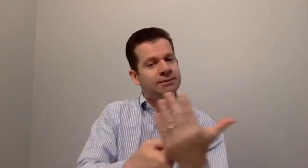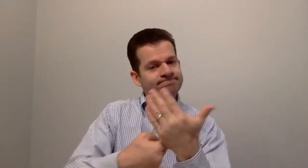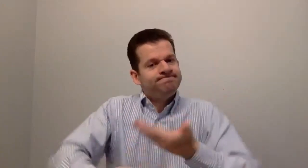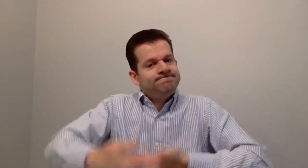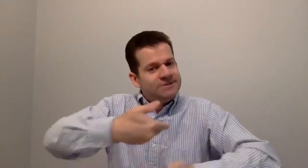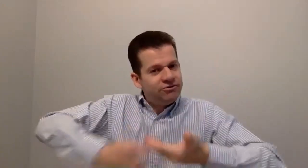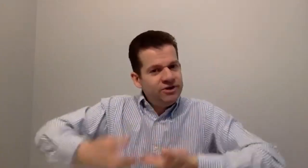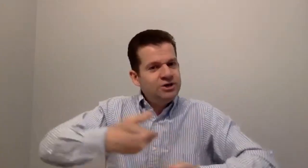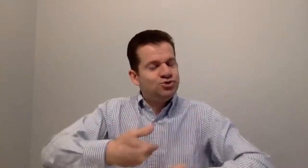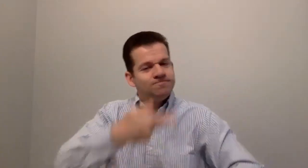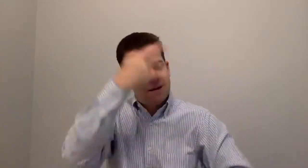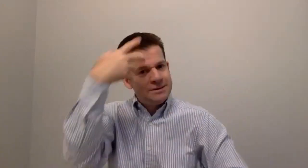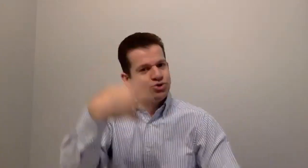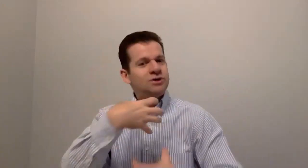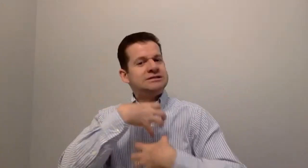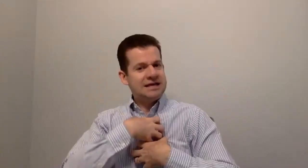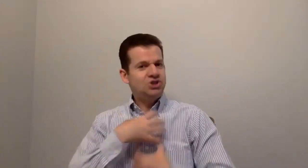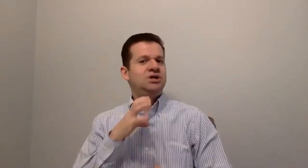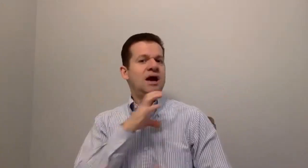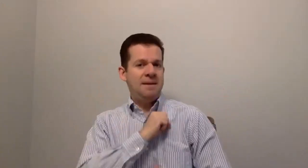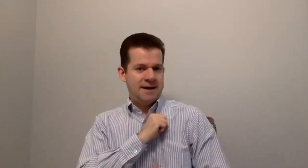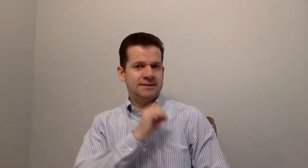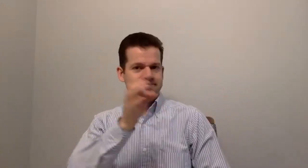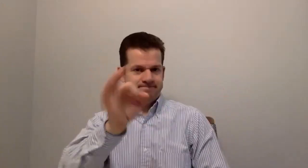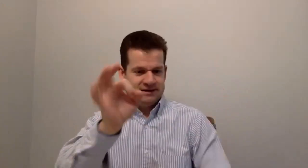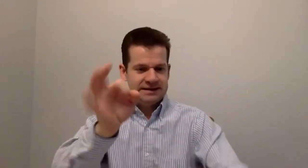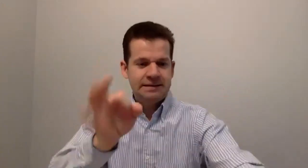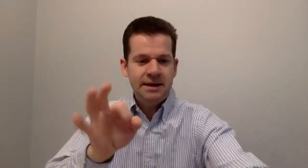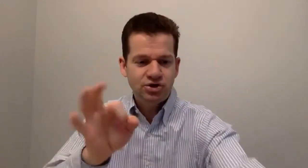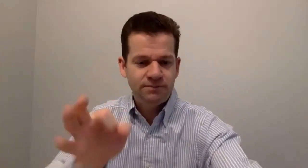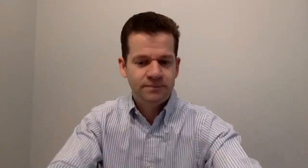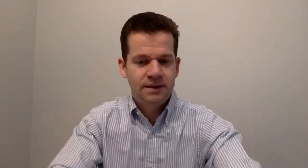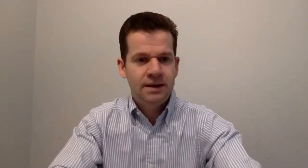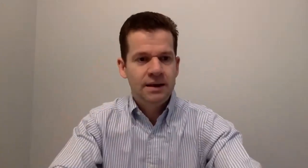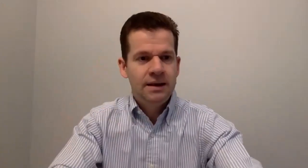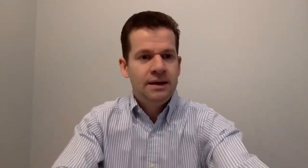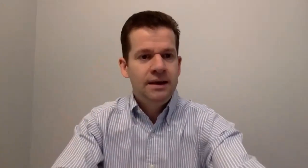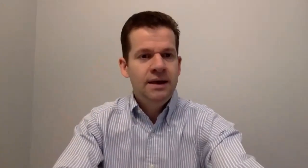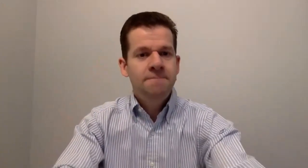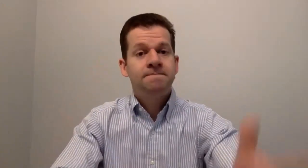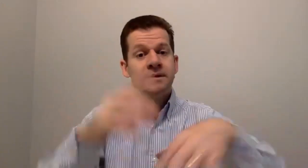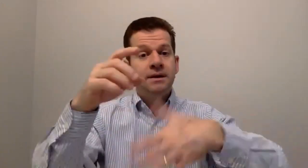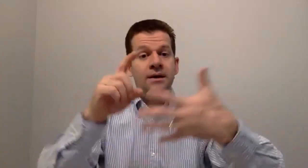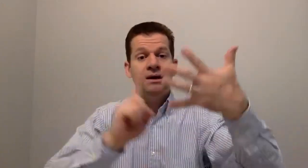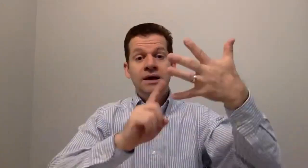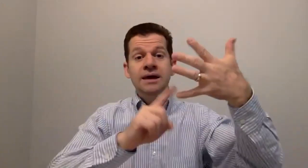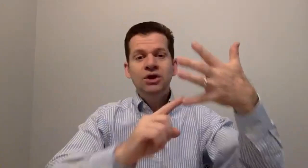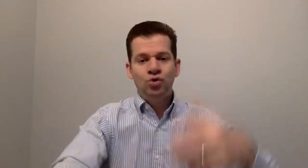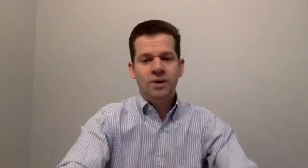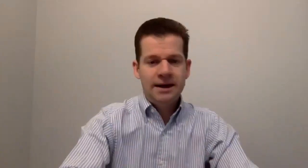né? Serviço, a pessoa sente amada. Exatamente. E, em quinto